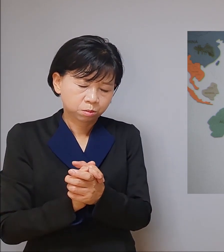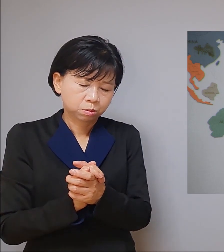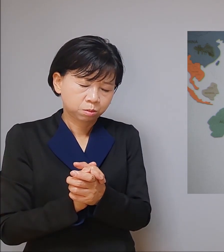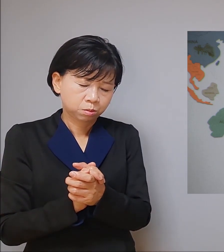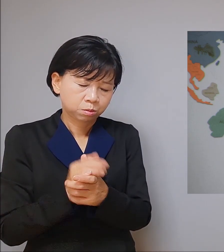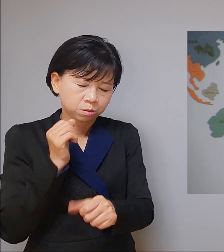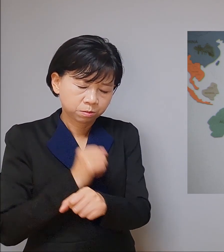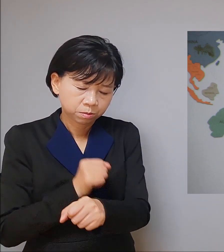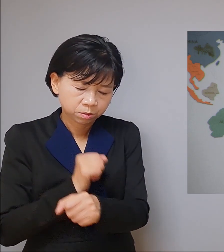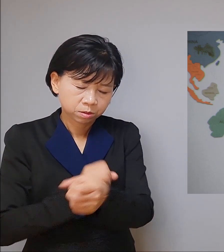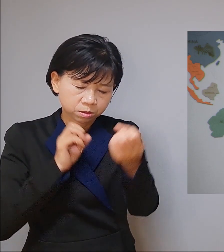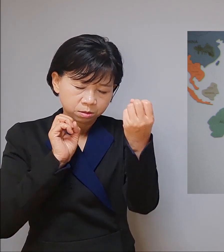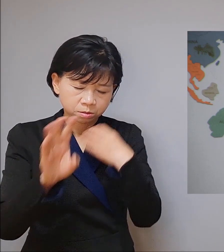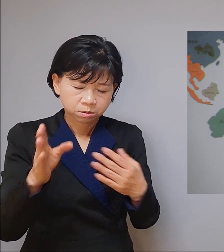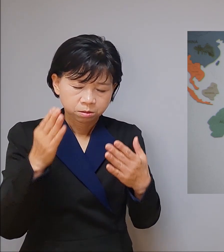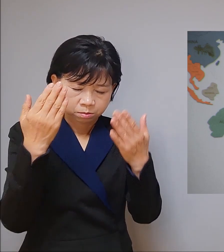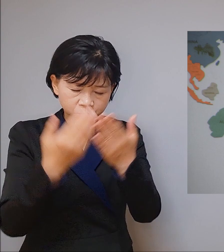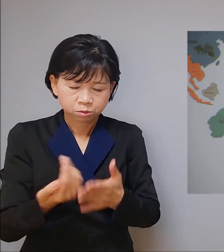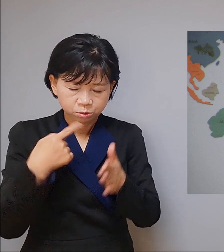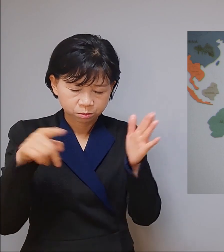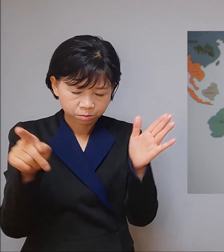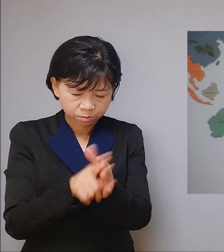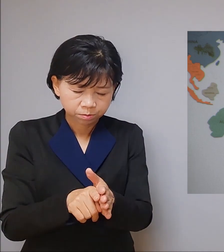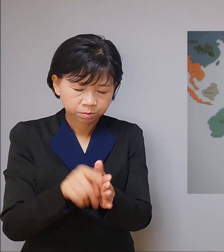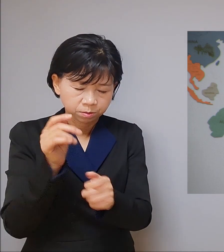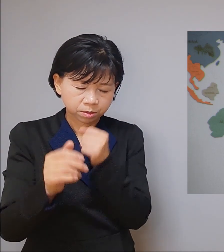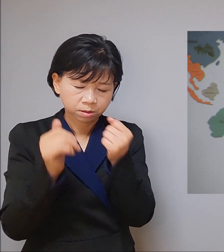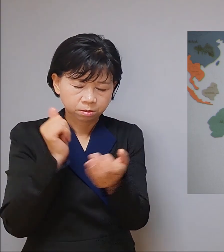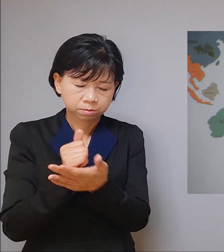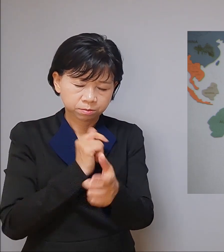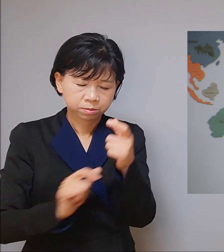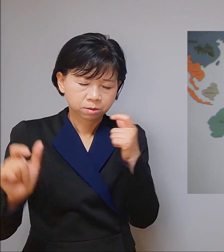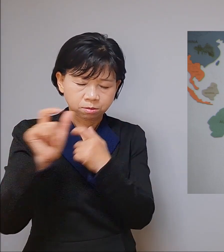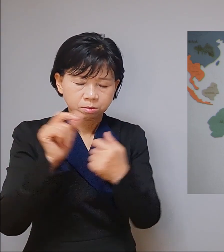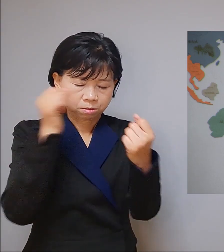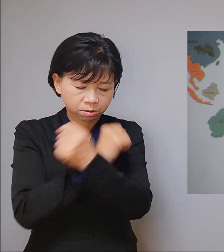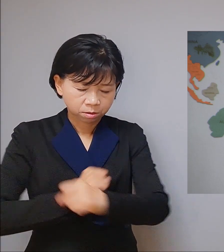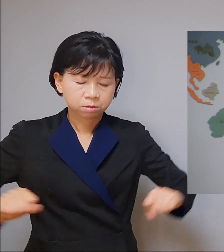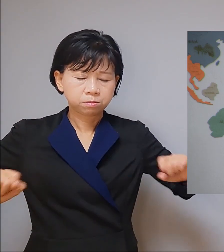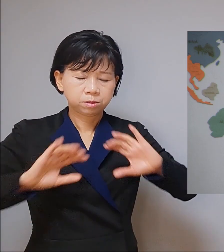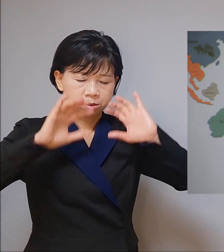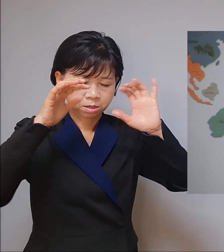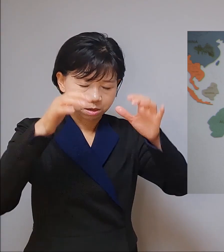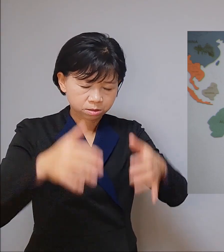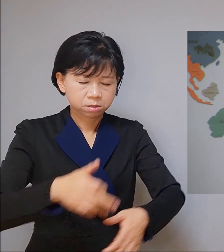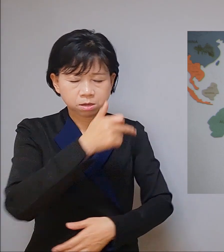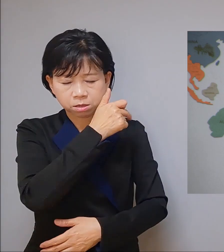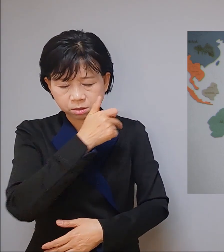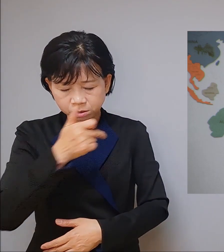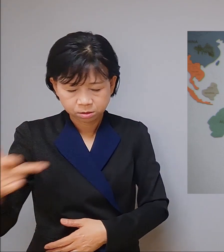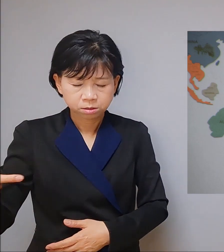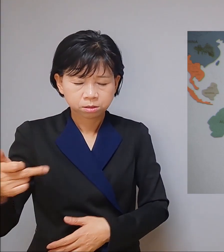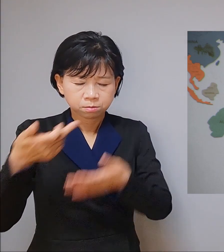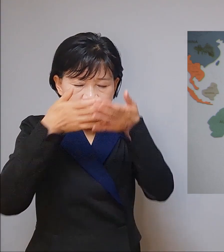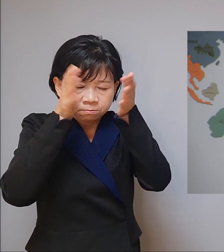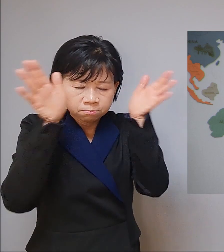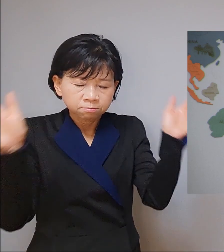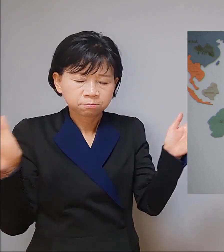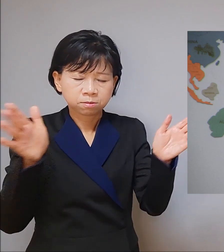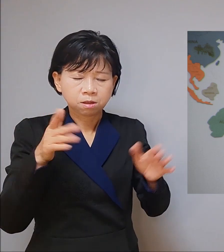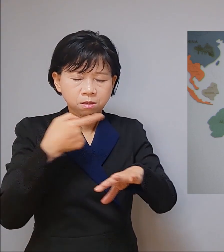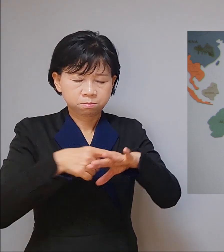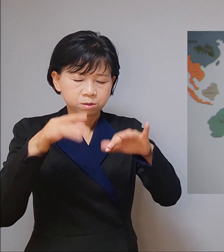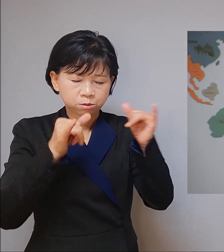때 하나님이 응답하여 주실 줄 믿습니다. 하나님 더 넓은 세계에서 더 큰 많은 민족들에게